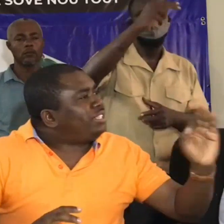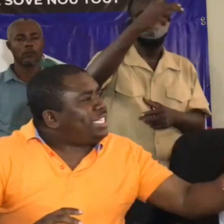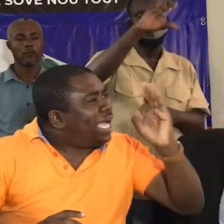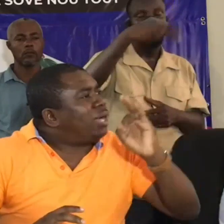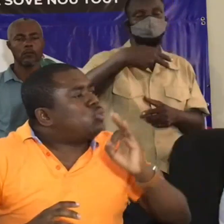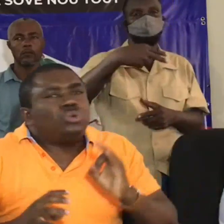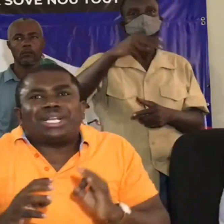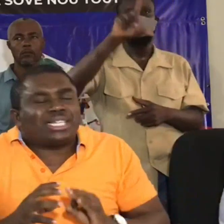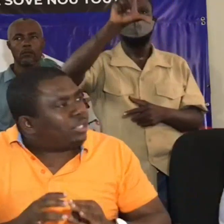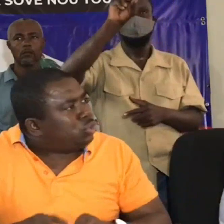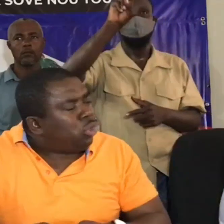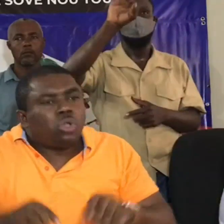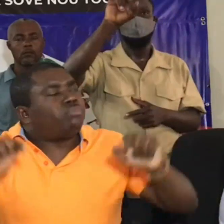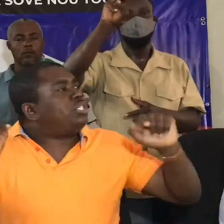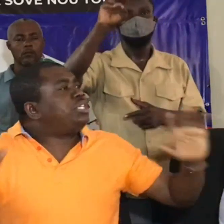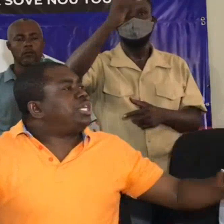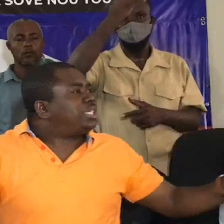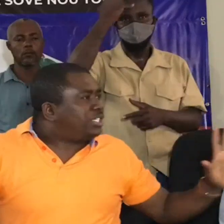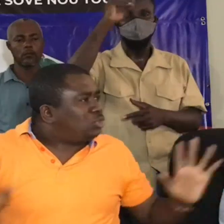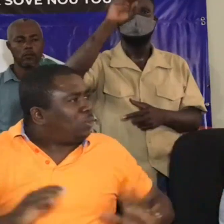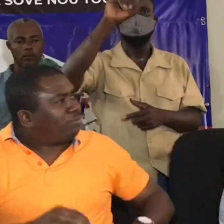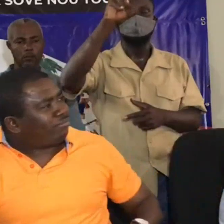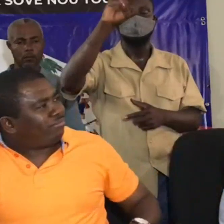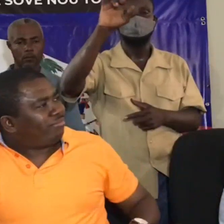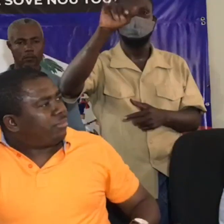plus ancien à la cour de cassation pour diriger la